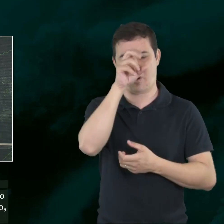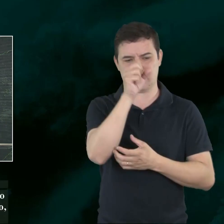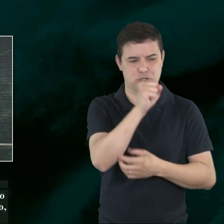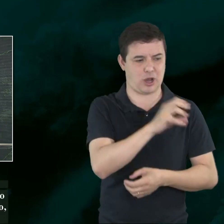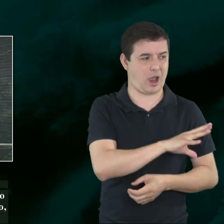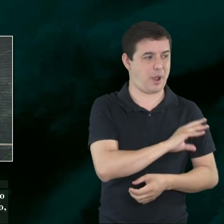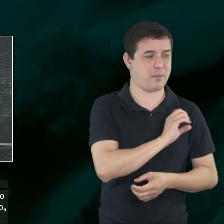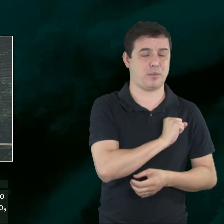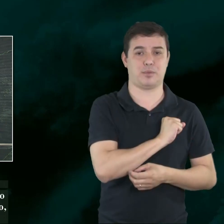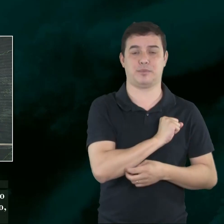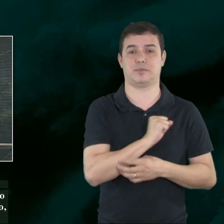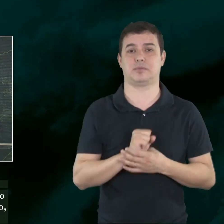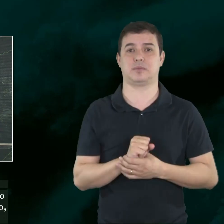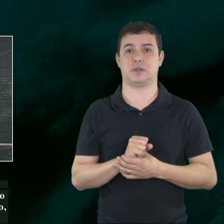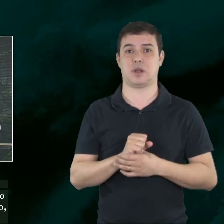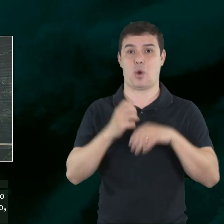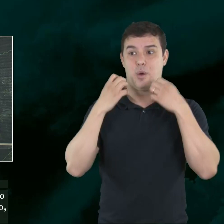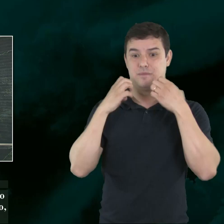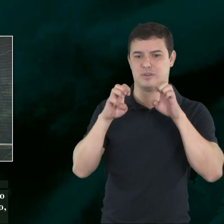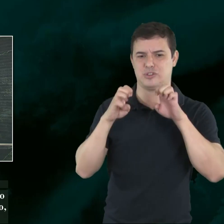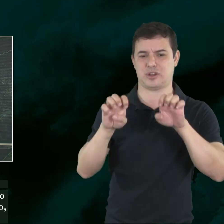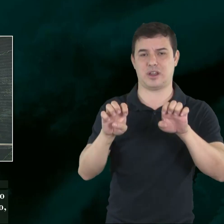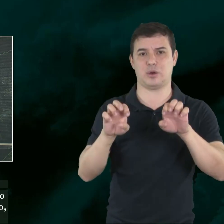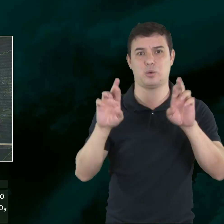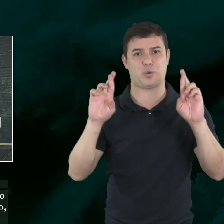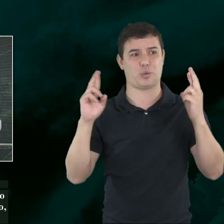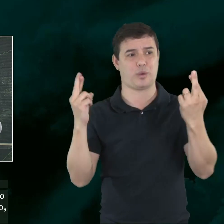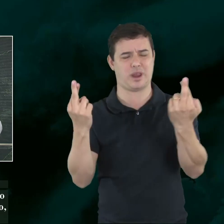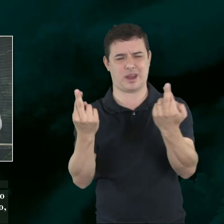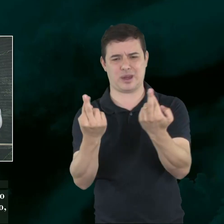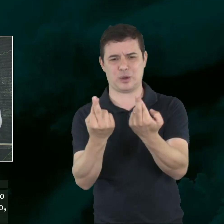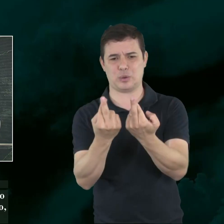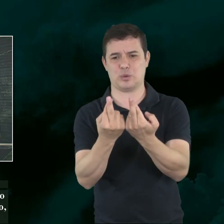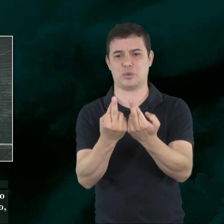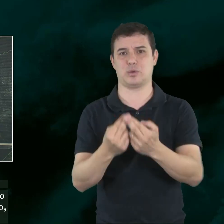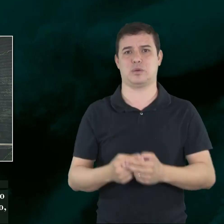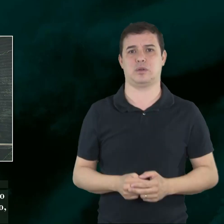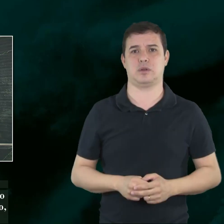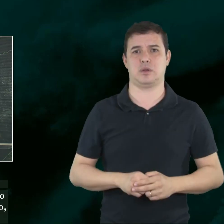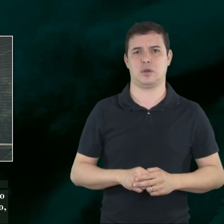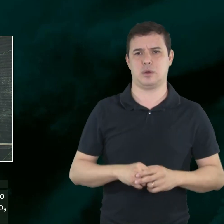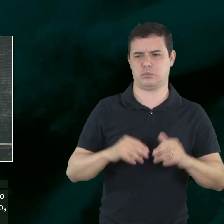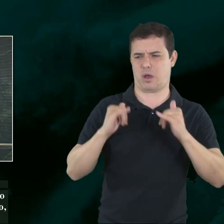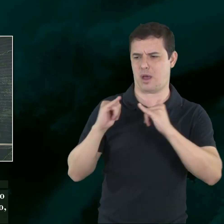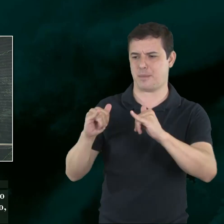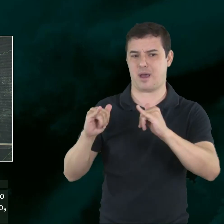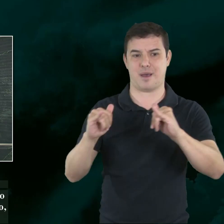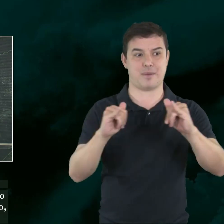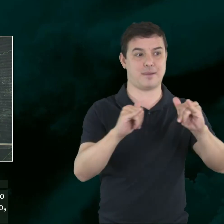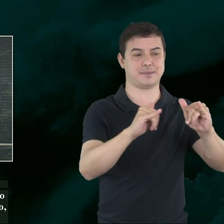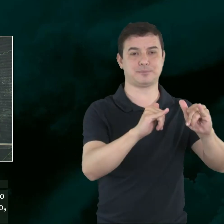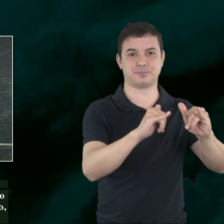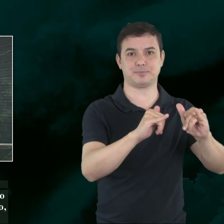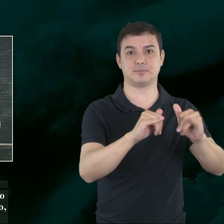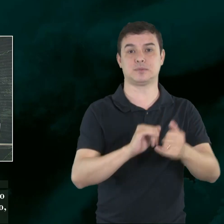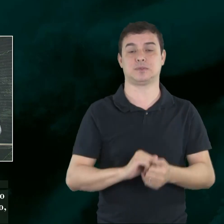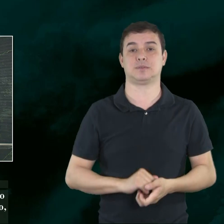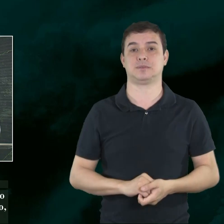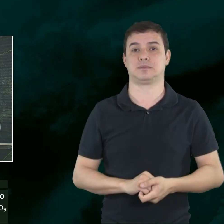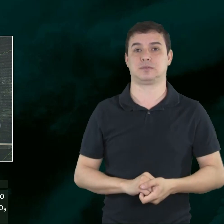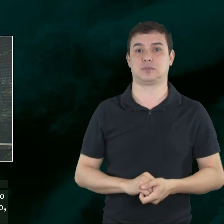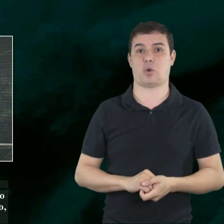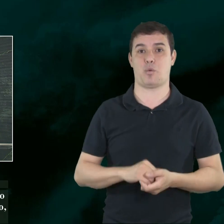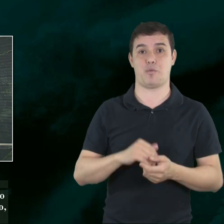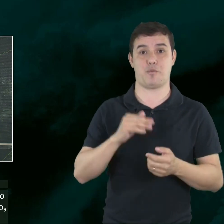pregado este evangelho do reino por todo o mundo, para testemunho a todas as nações, e então virá o